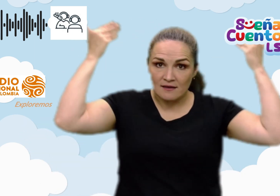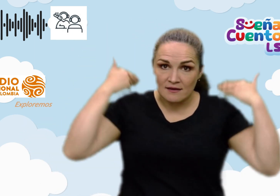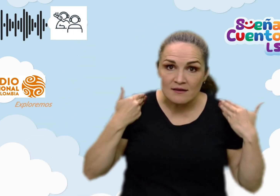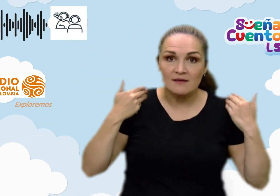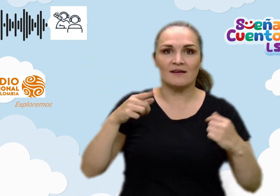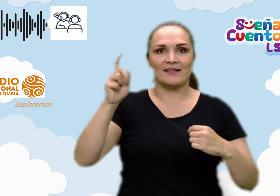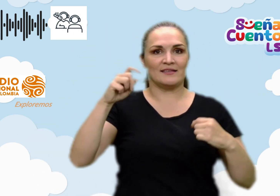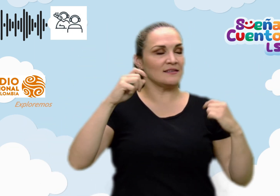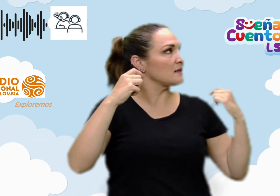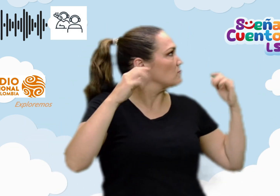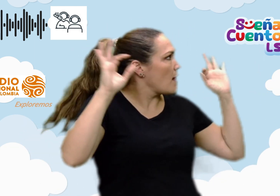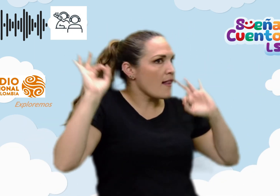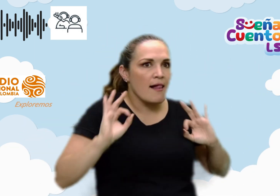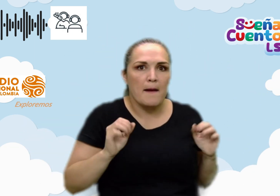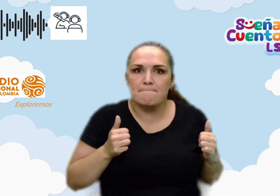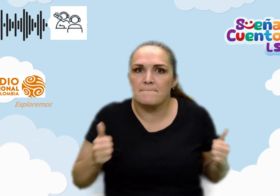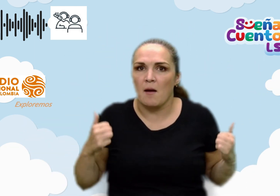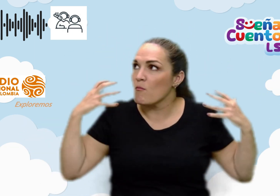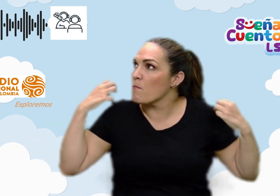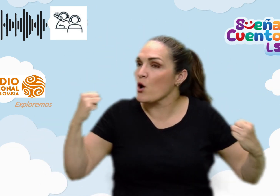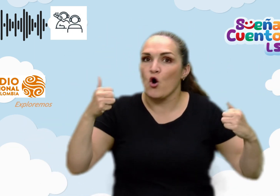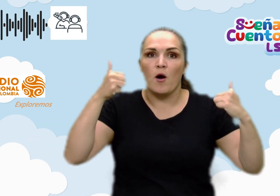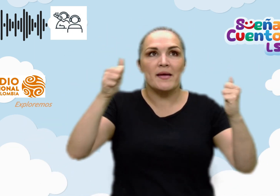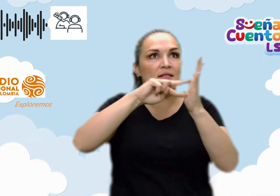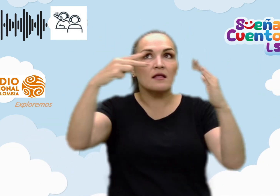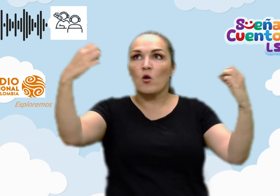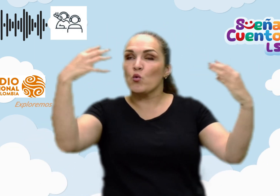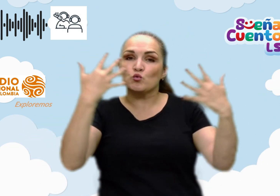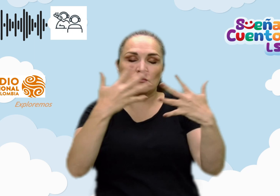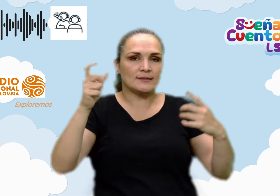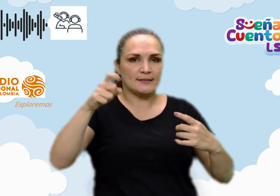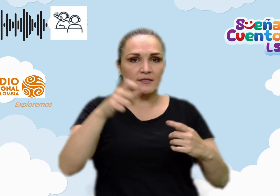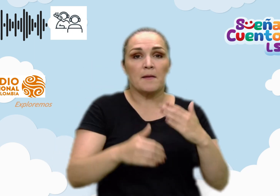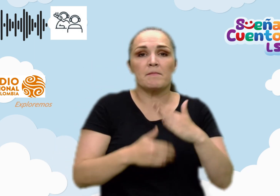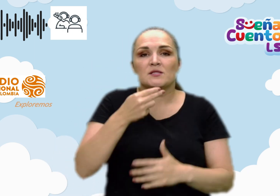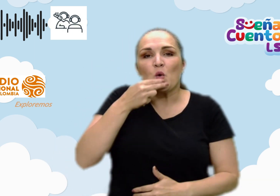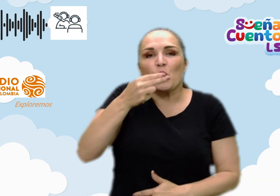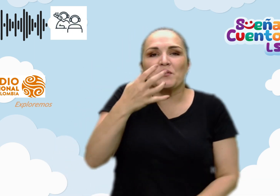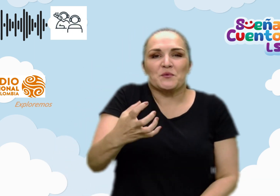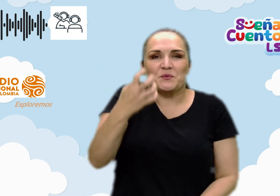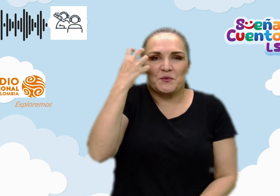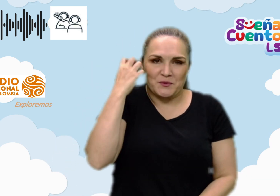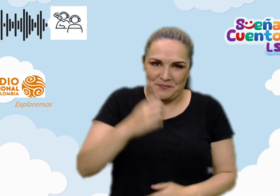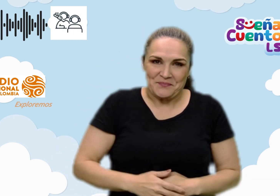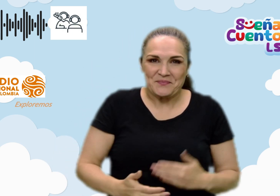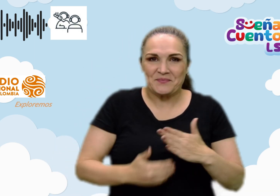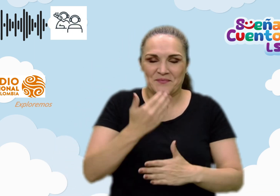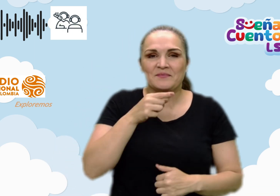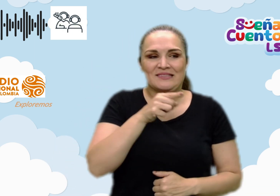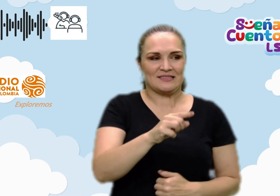computador, necesitamos un croma, necesitábamos los recursos técnicos y en ese entonces iniciamos con